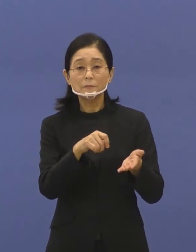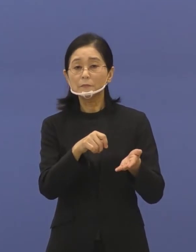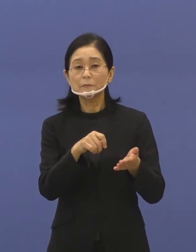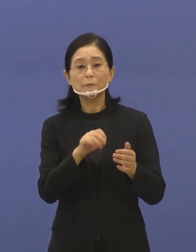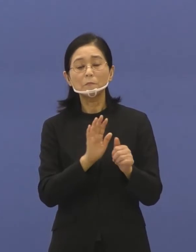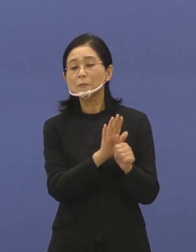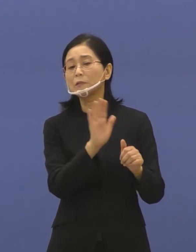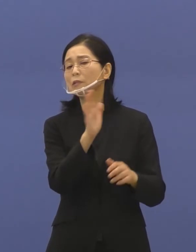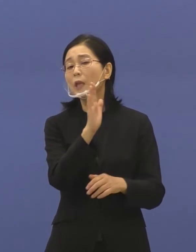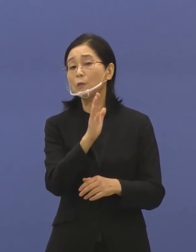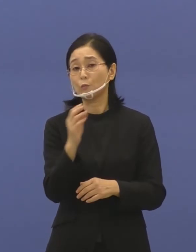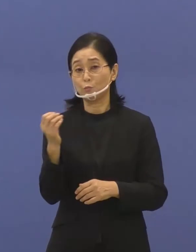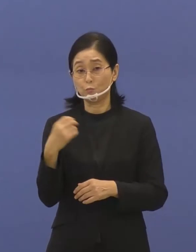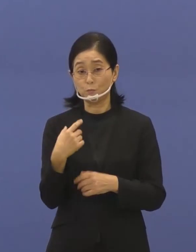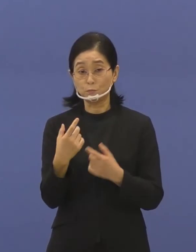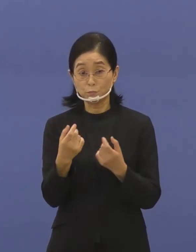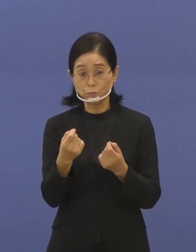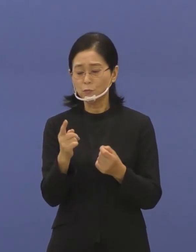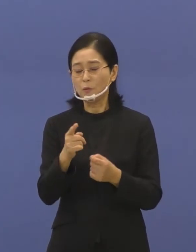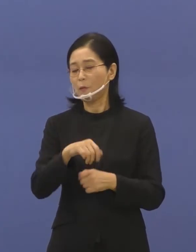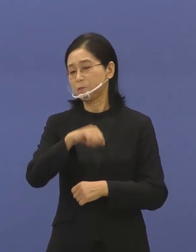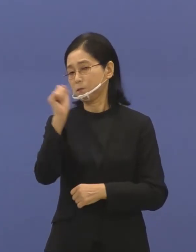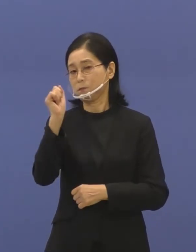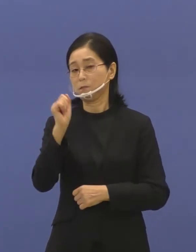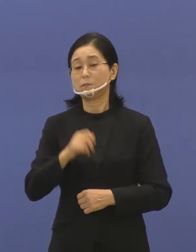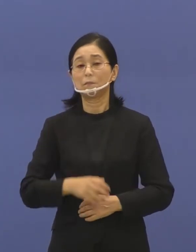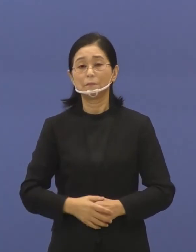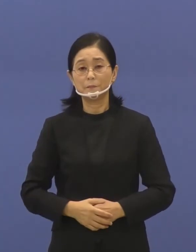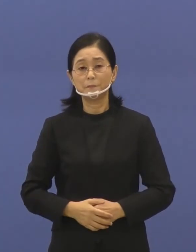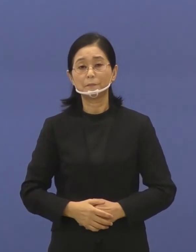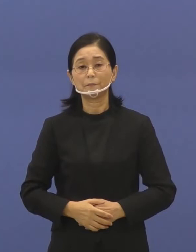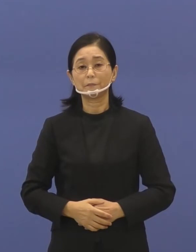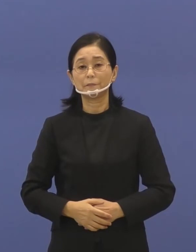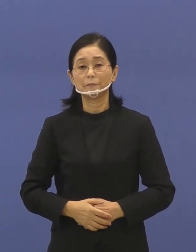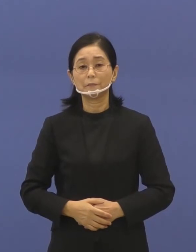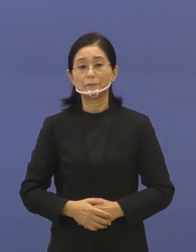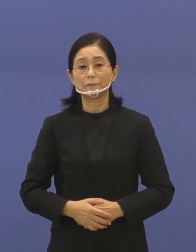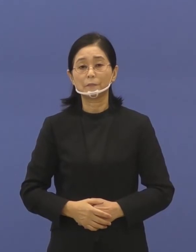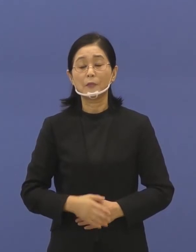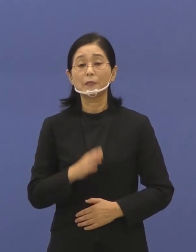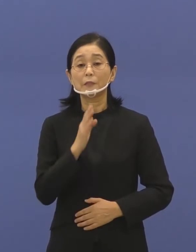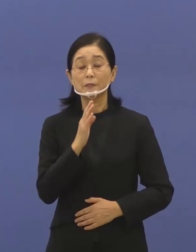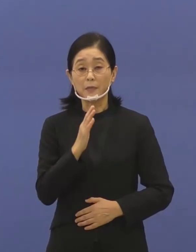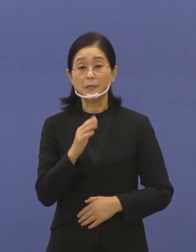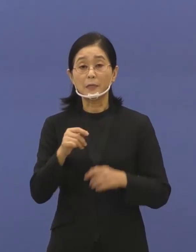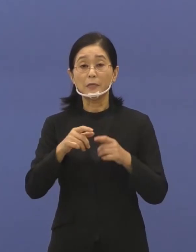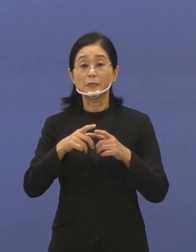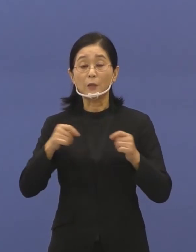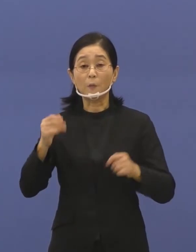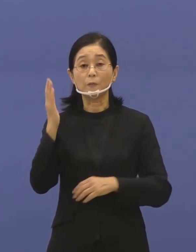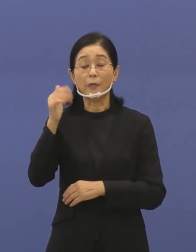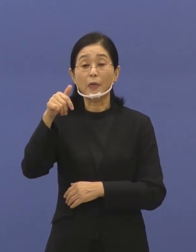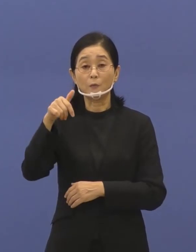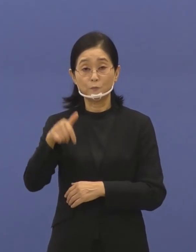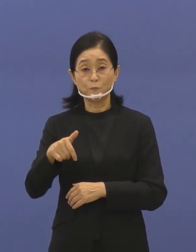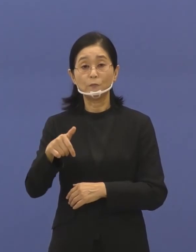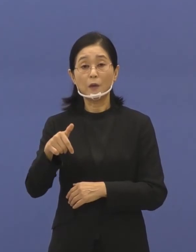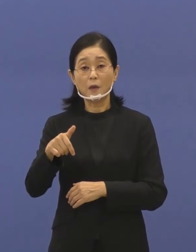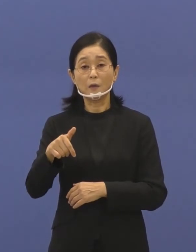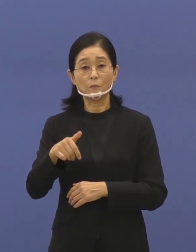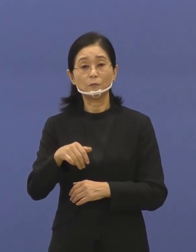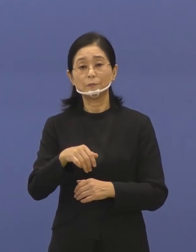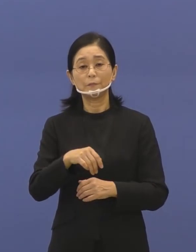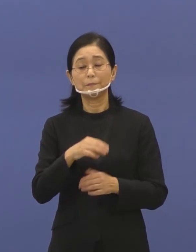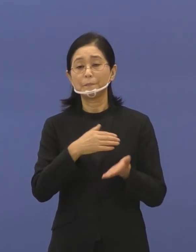、それもあってはならないことであります。だから実際には日本政府はそういうふうにはしないわけ